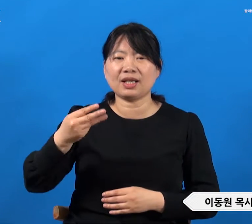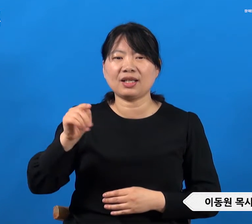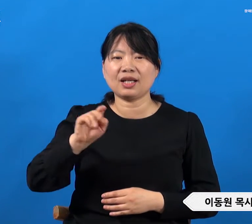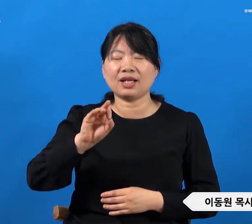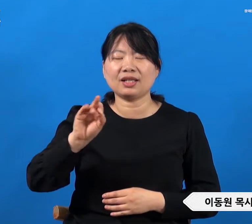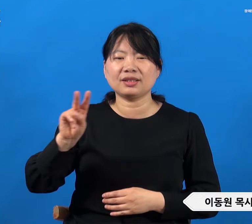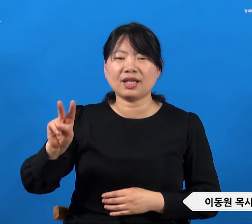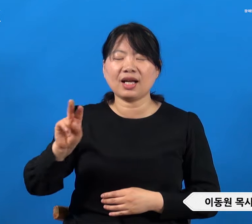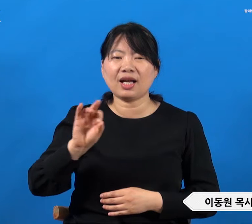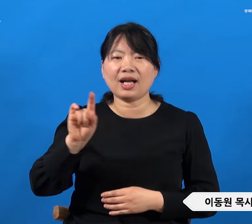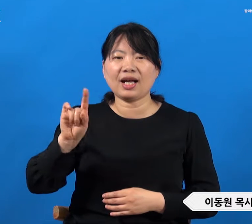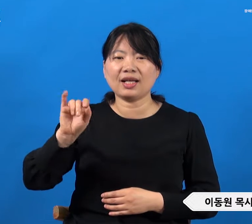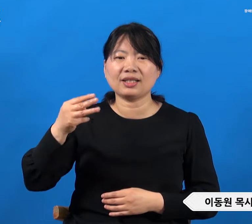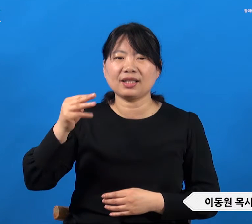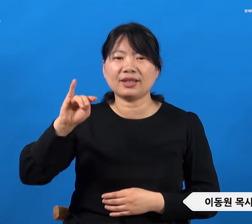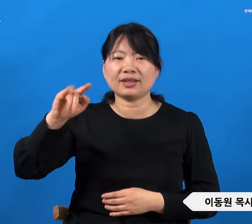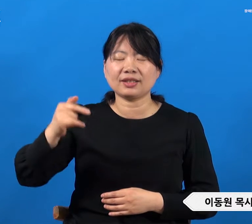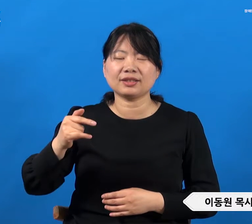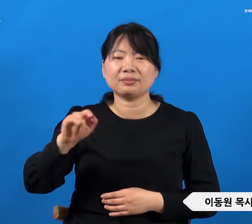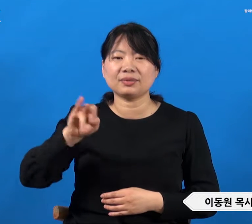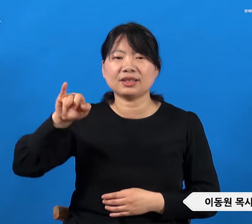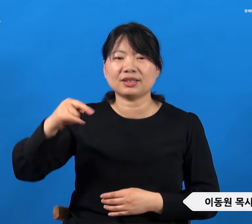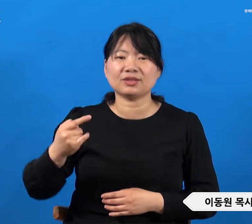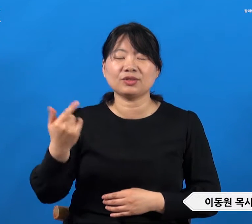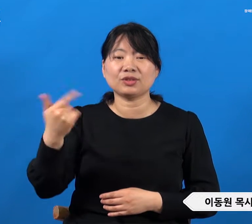히말라야 아일랜드 피크